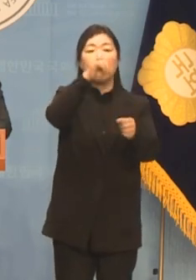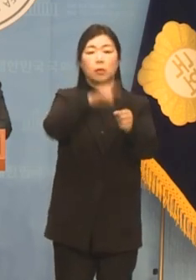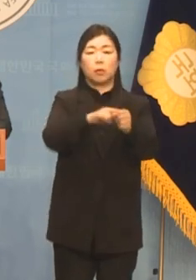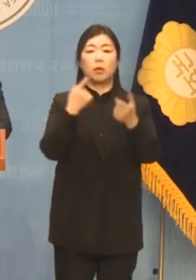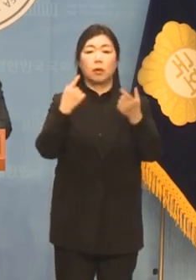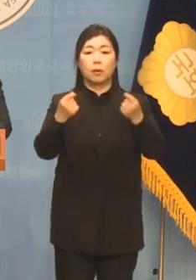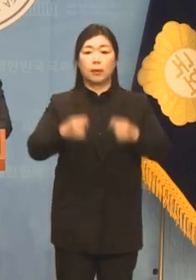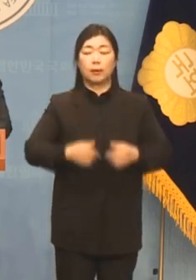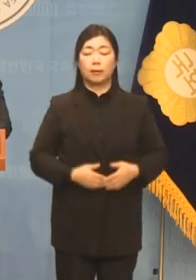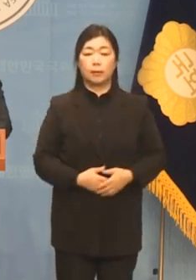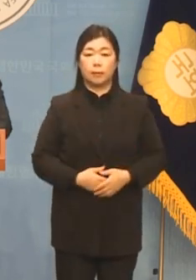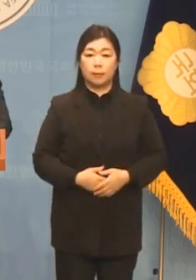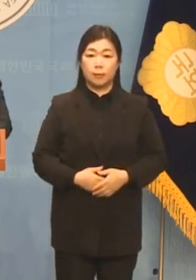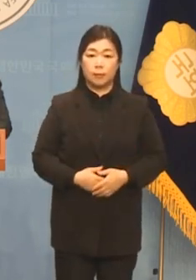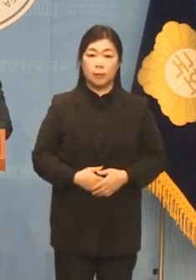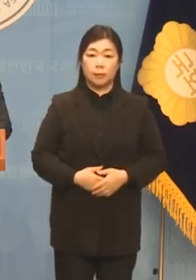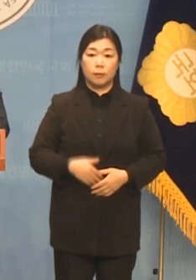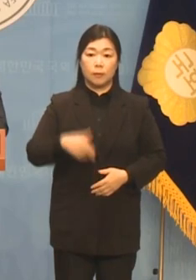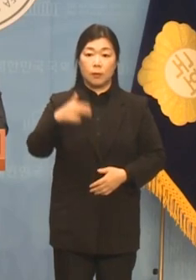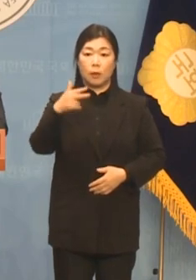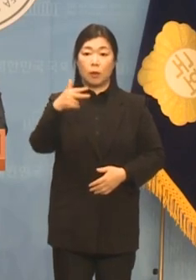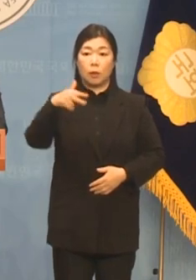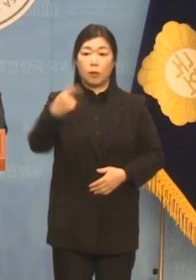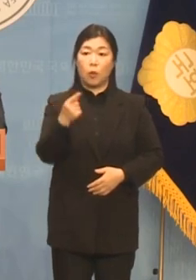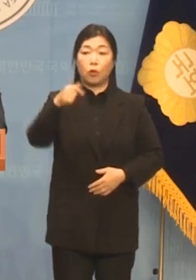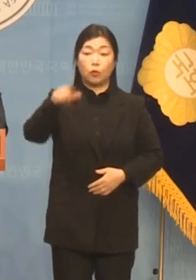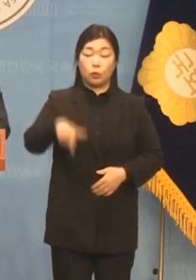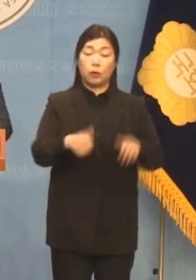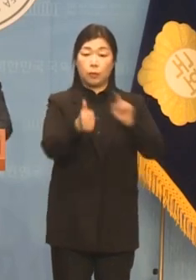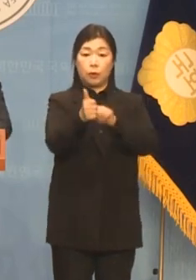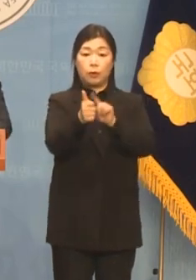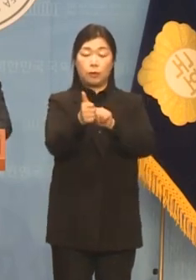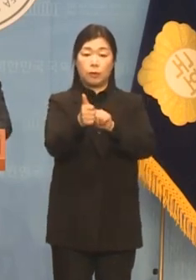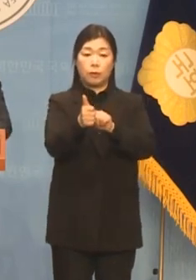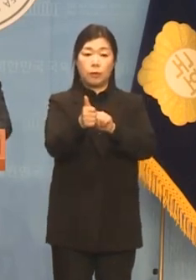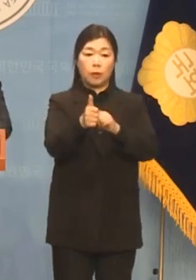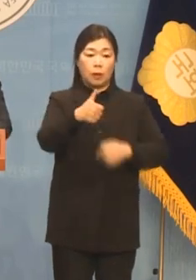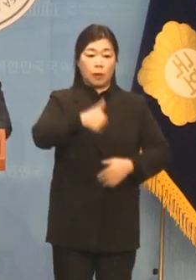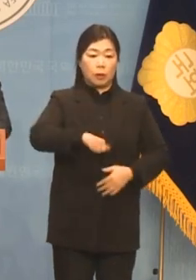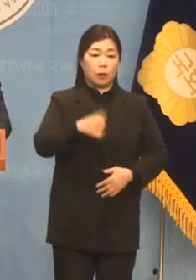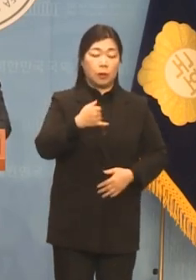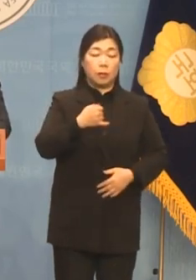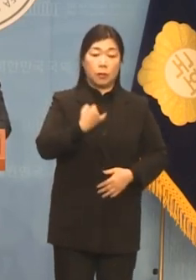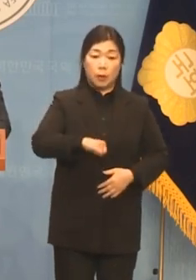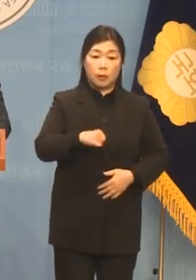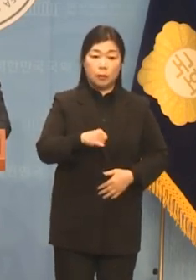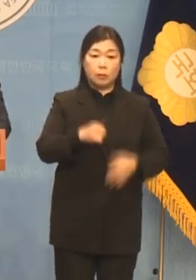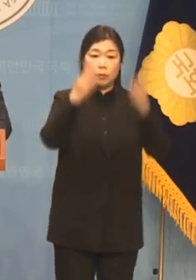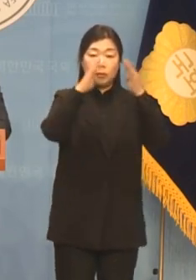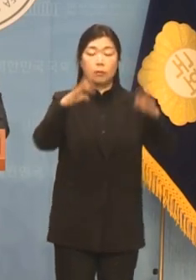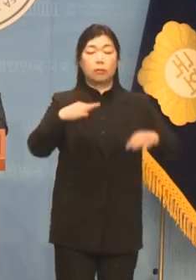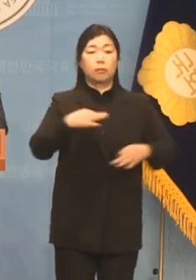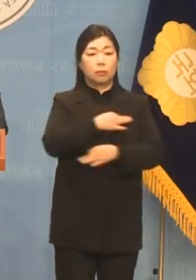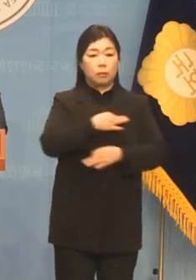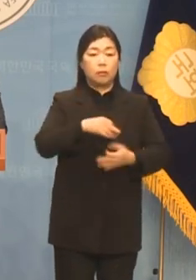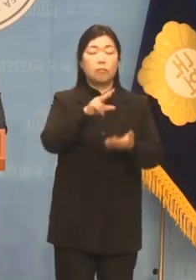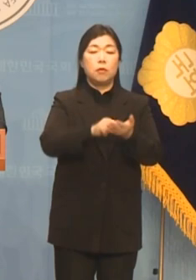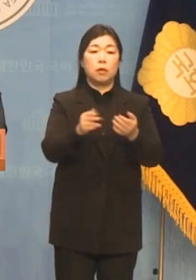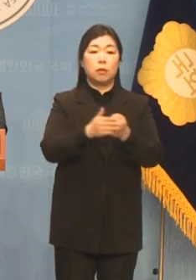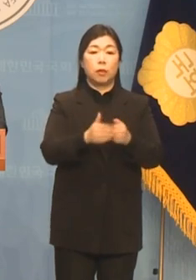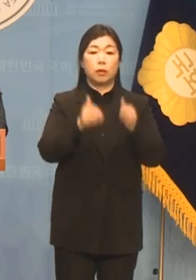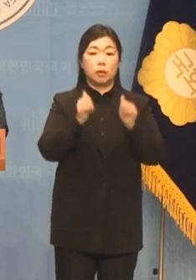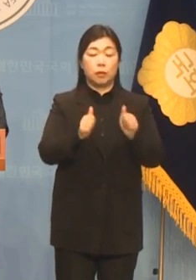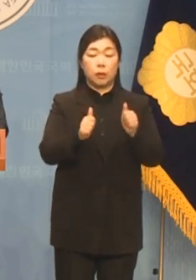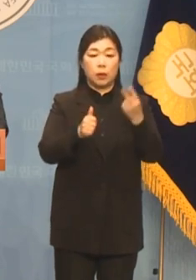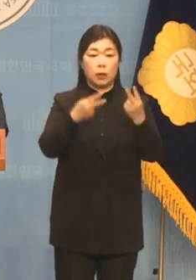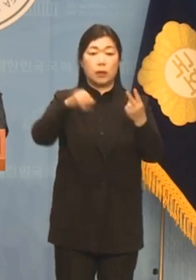보입니다 조국 대표는 최근 자녀입시 비리와 관련한 2심에서 징역 2년형을 선고받았고 대법원의